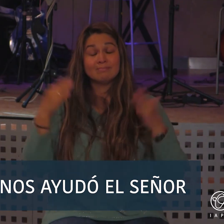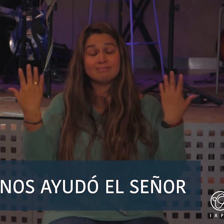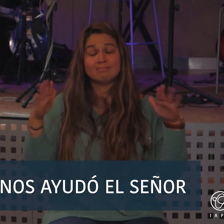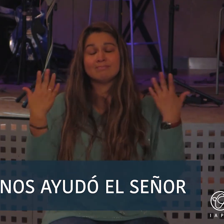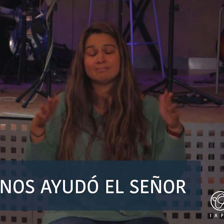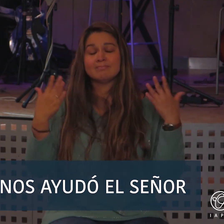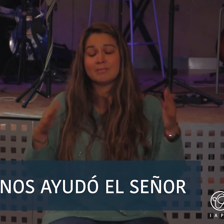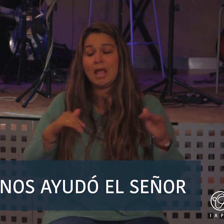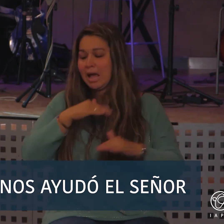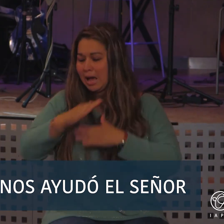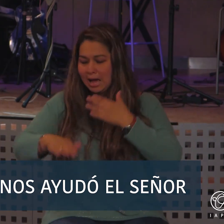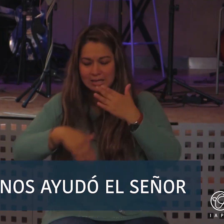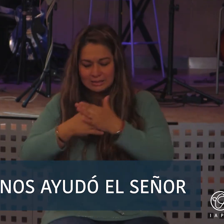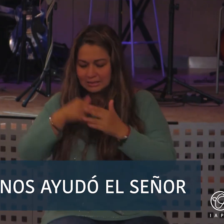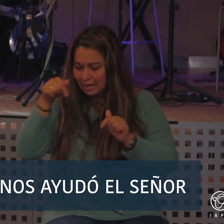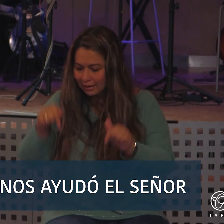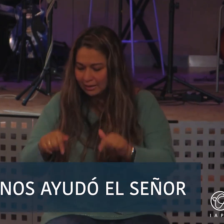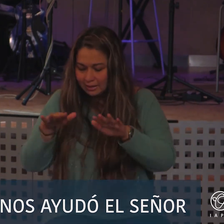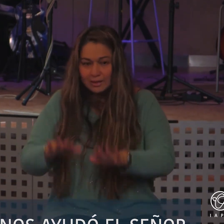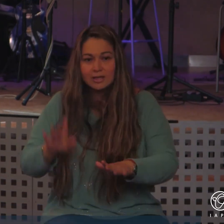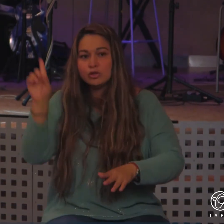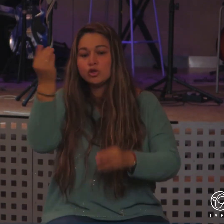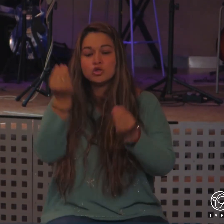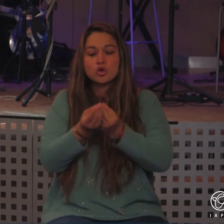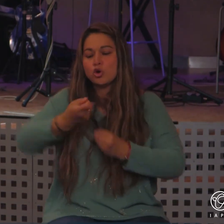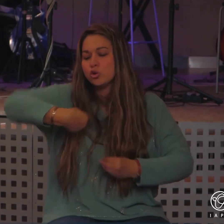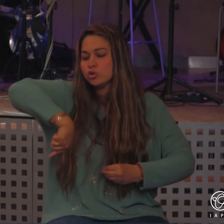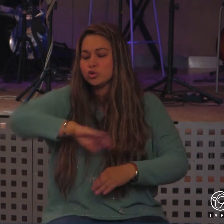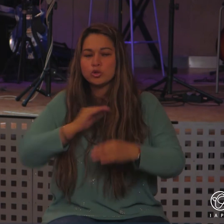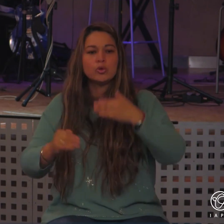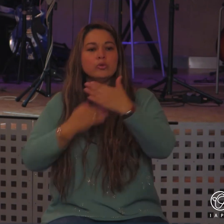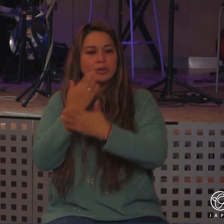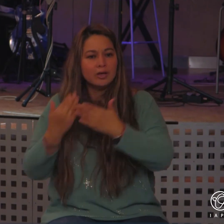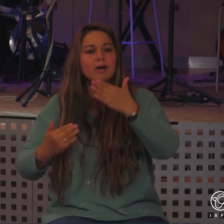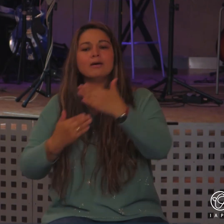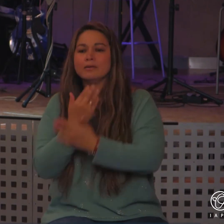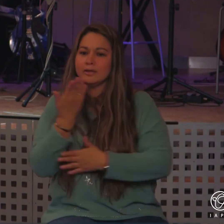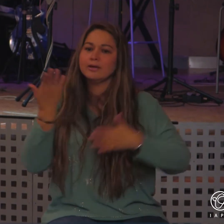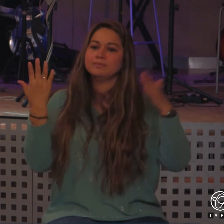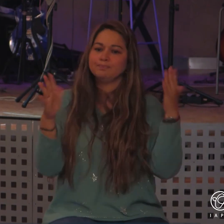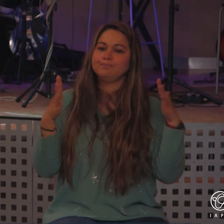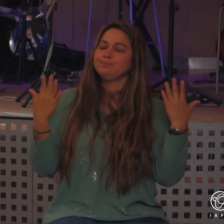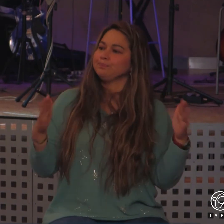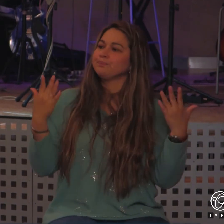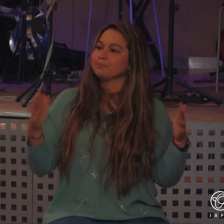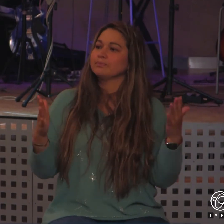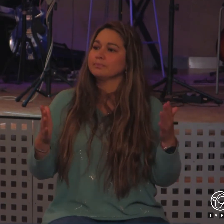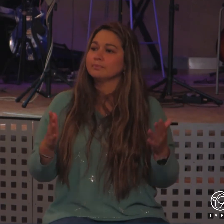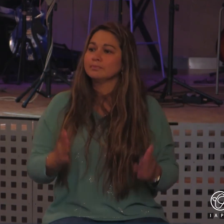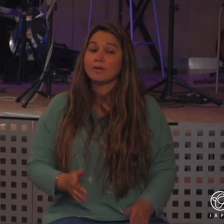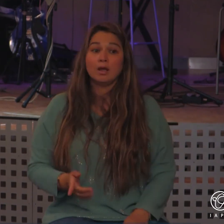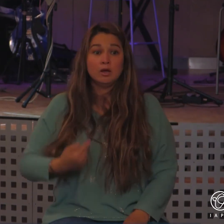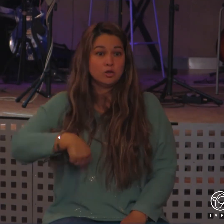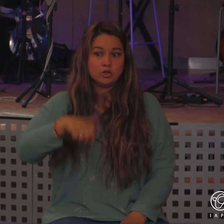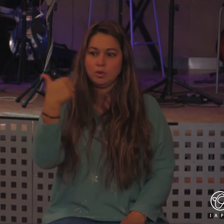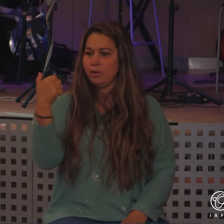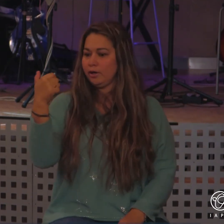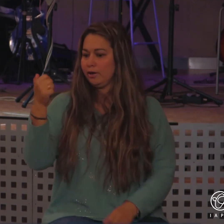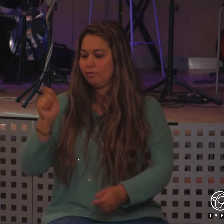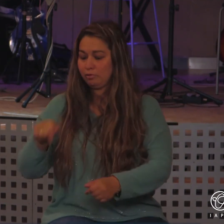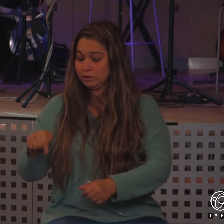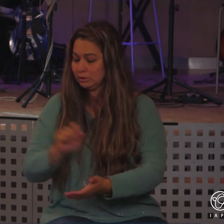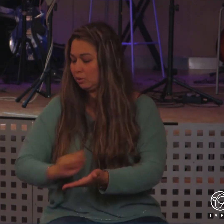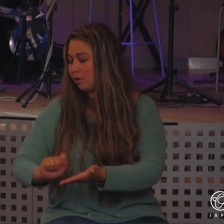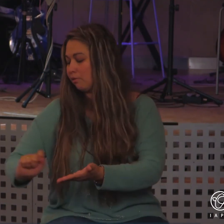con nosotros día tras día. Tiene nombre, aunque no lo hayamos rotulado de ninguna de